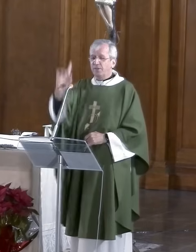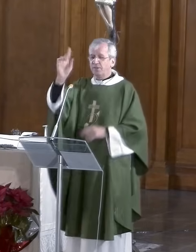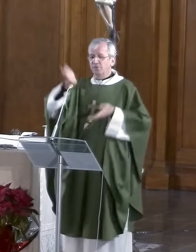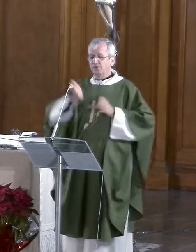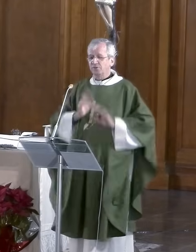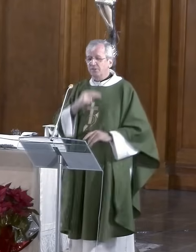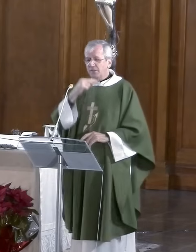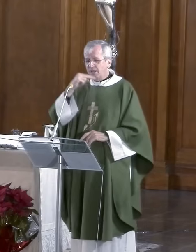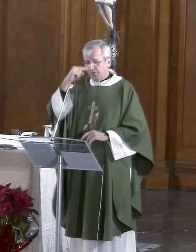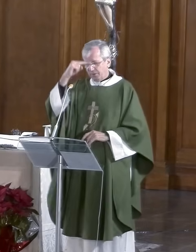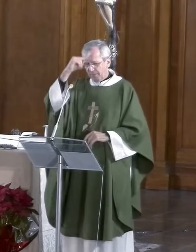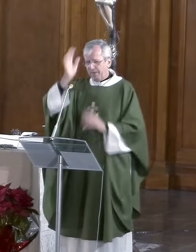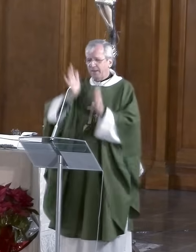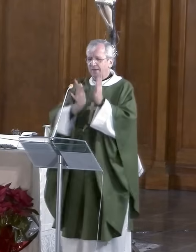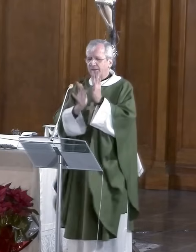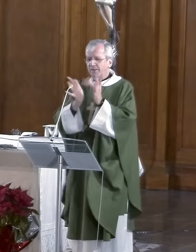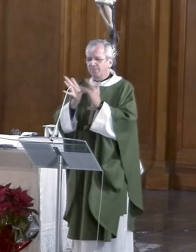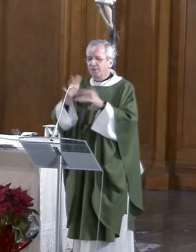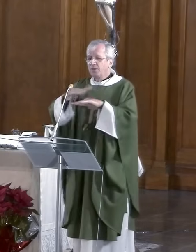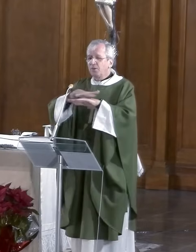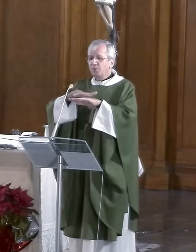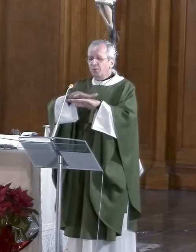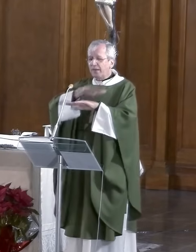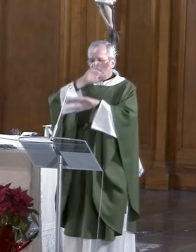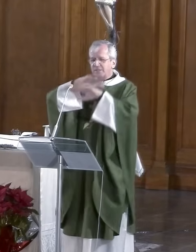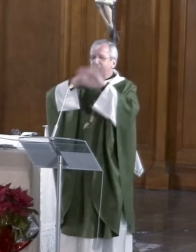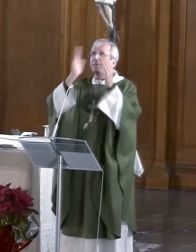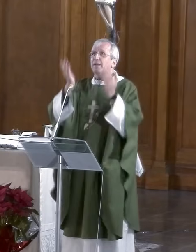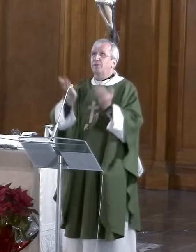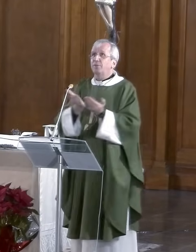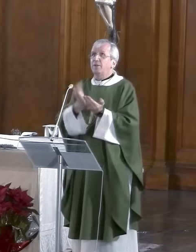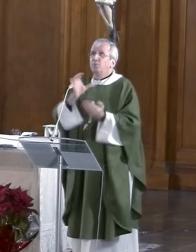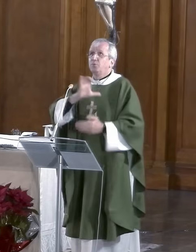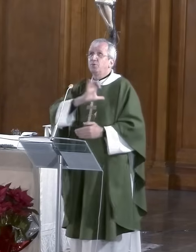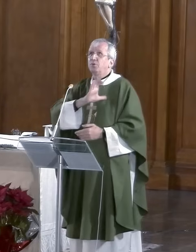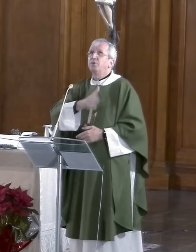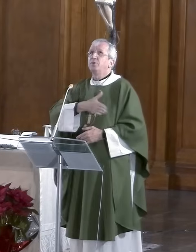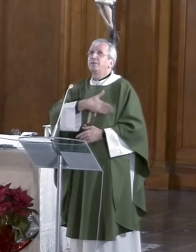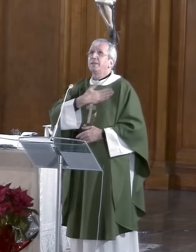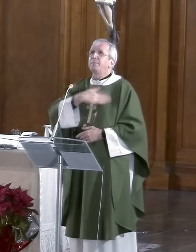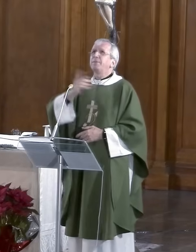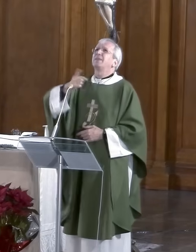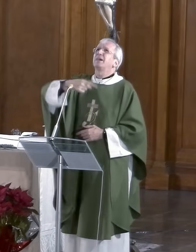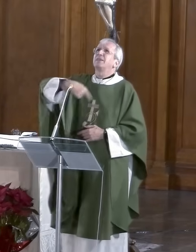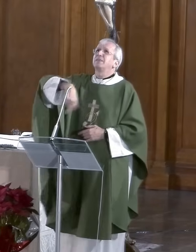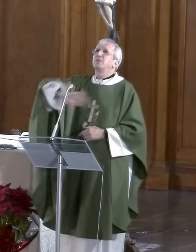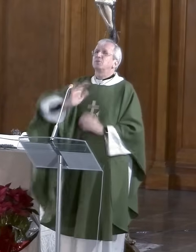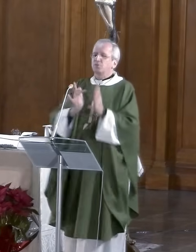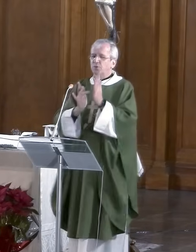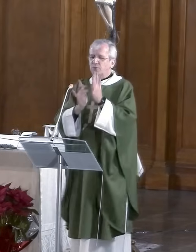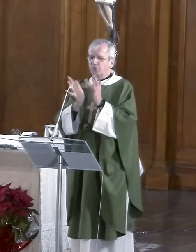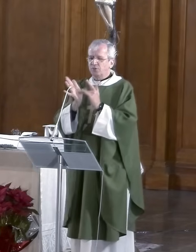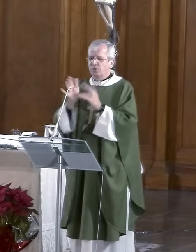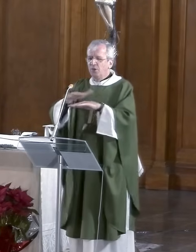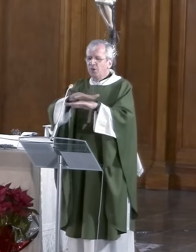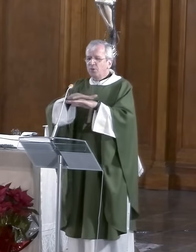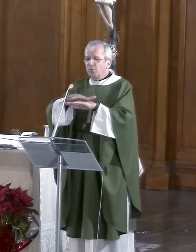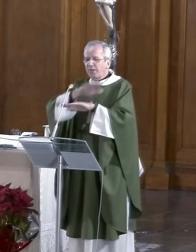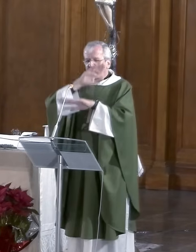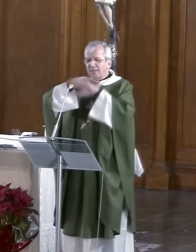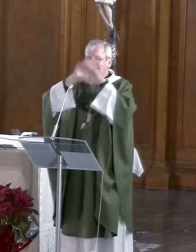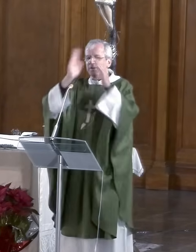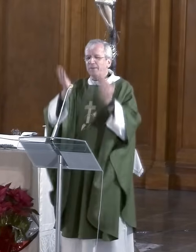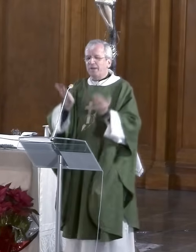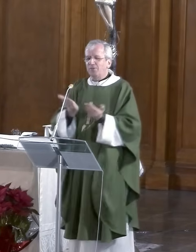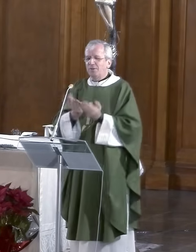Cordero de Dios, Hijo del Padre. Tú que quitas el pecado del mundo, ten piedad de nosotros. Tú